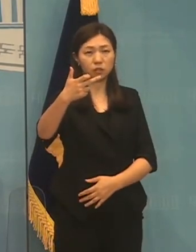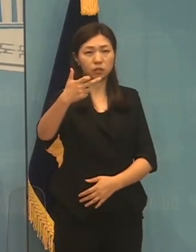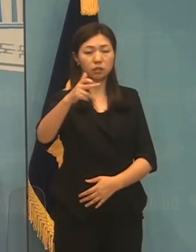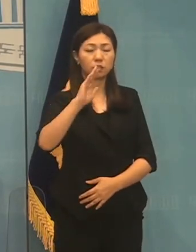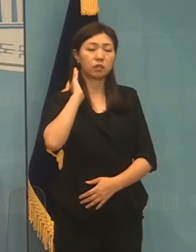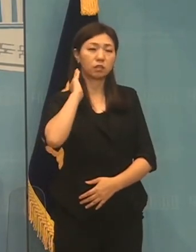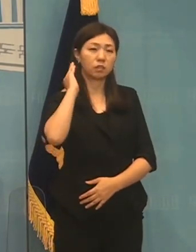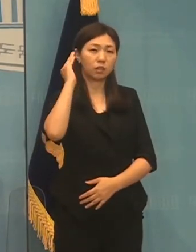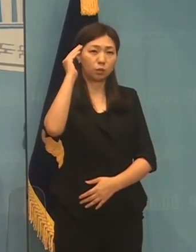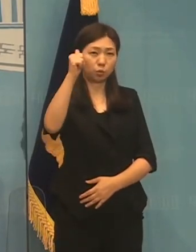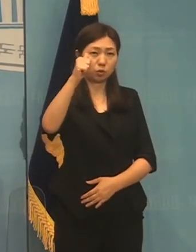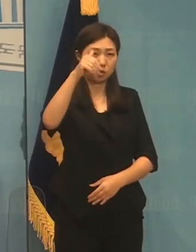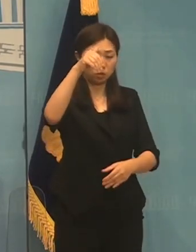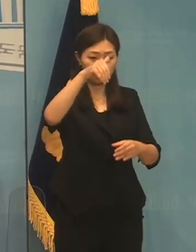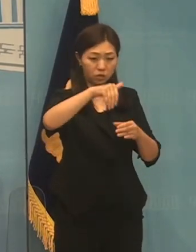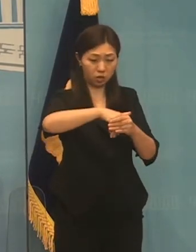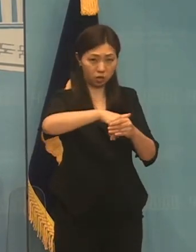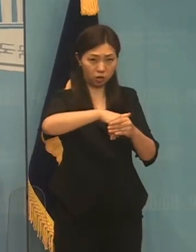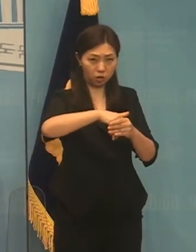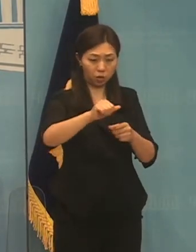대선 여론조사고